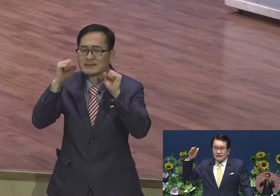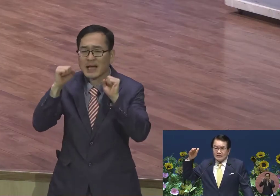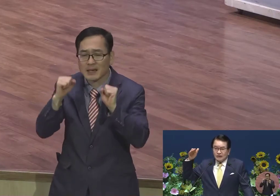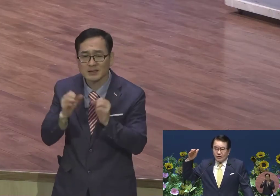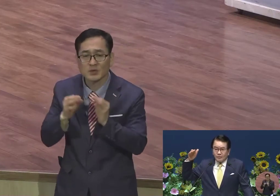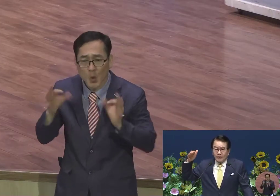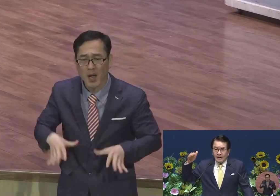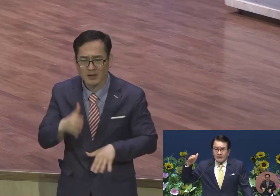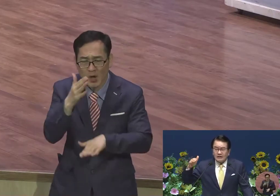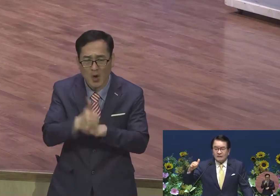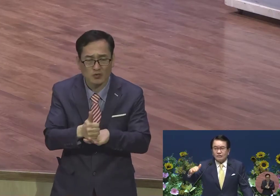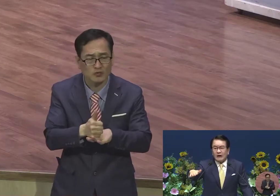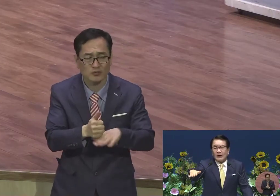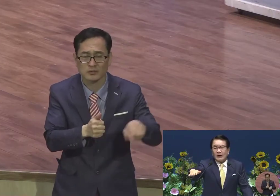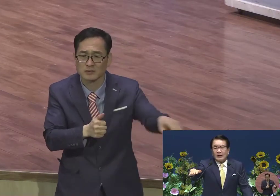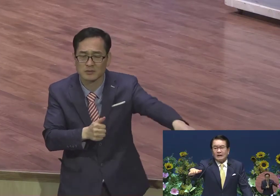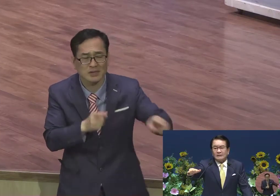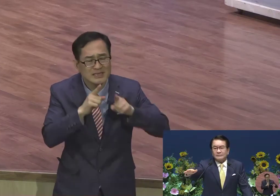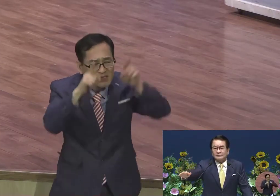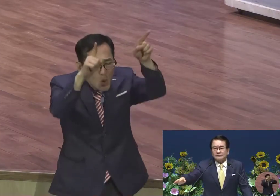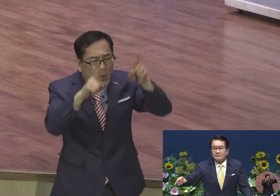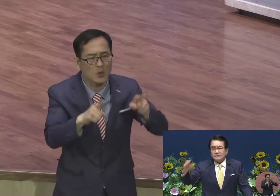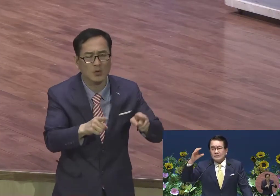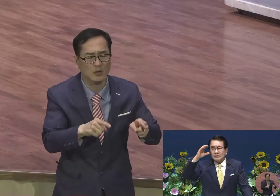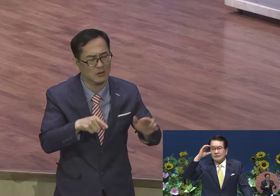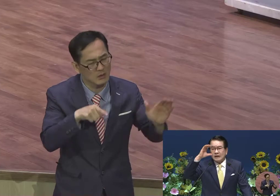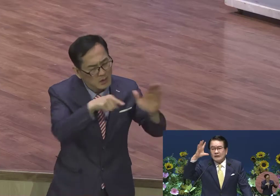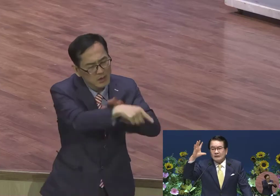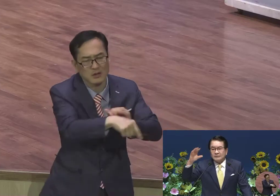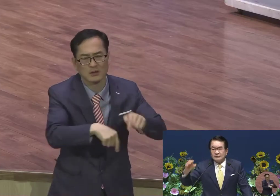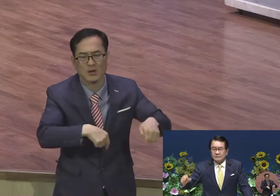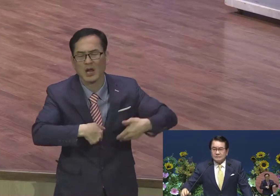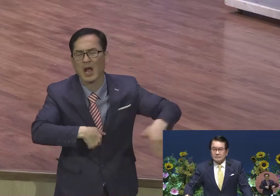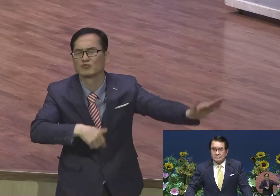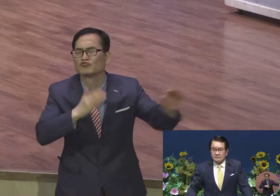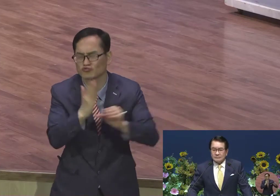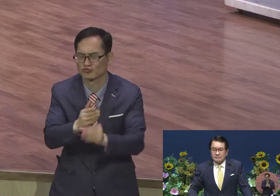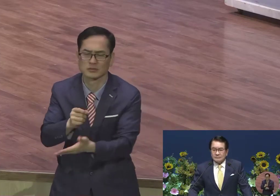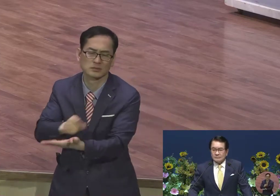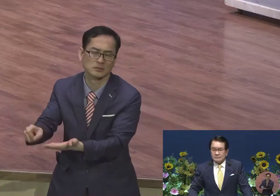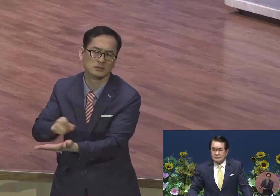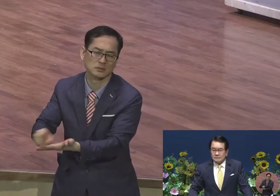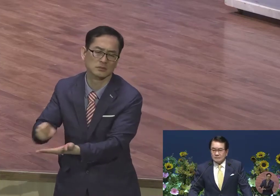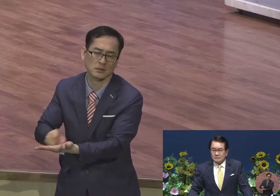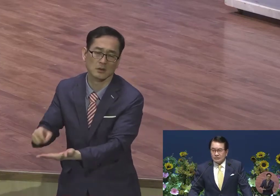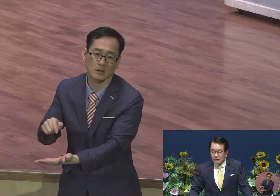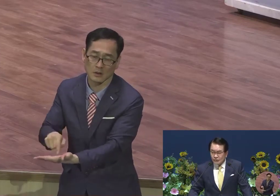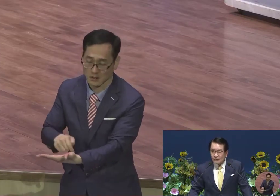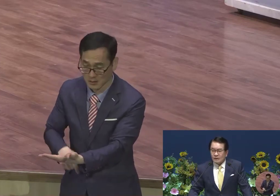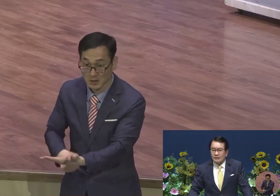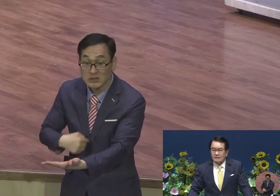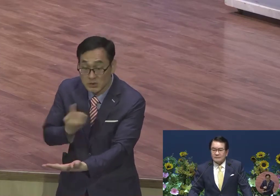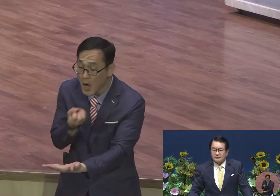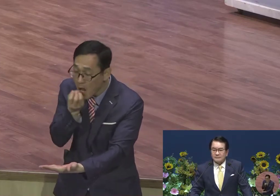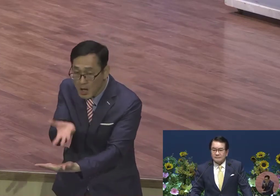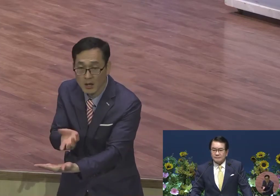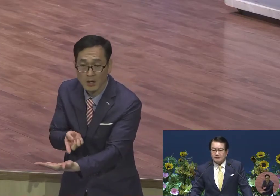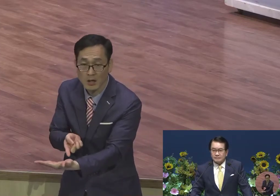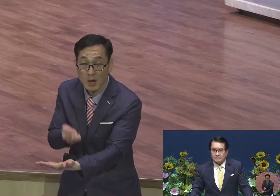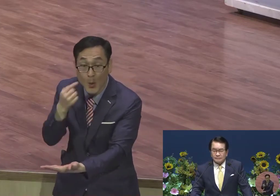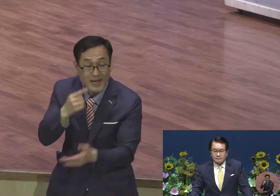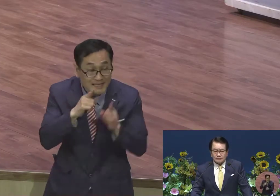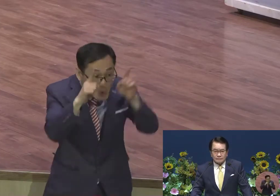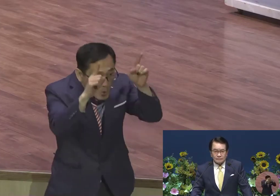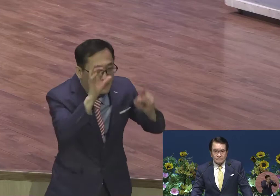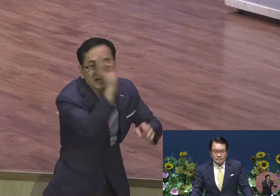무단지옥불에 떨어지는구나 그분 다 열렸어요 지옥을 다 봤어요